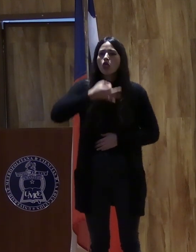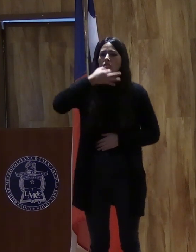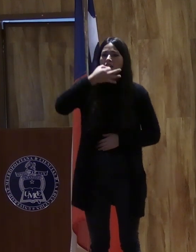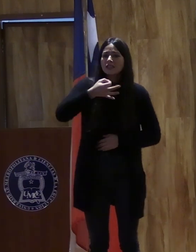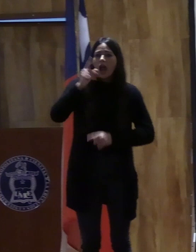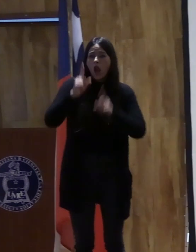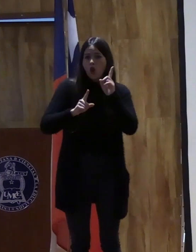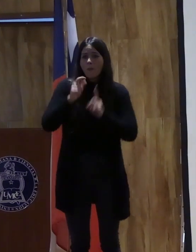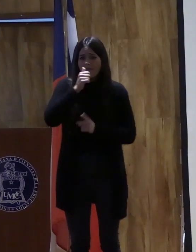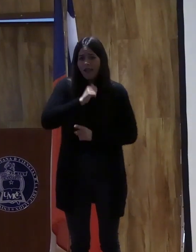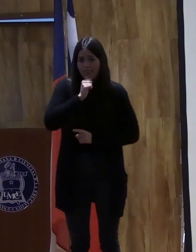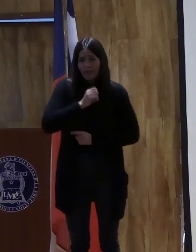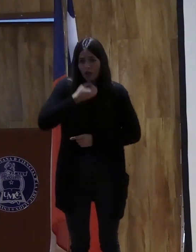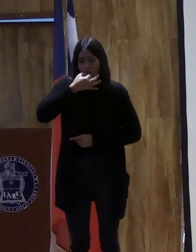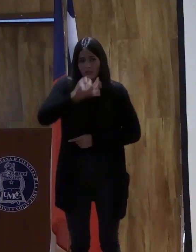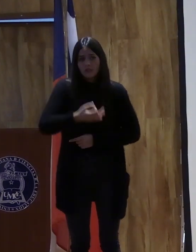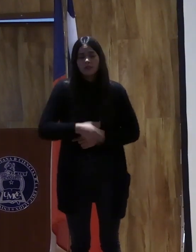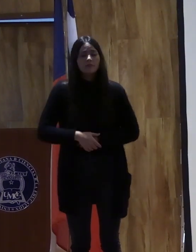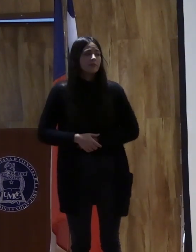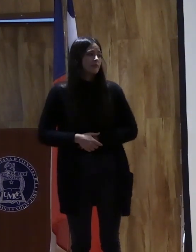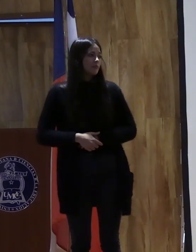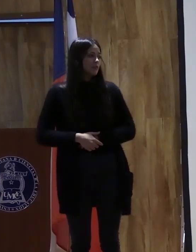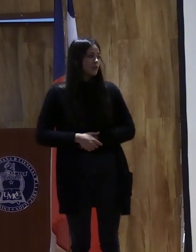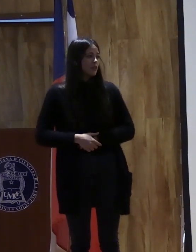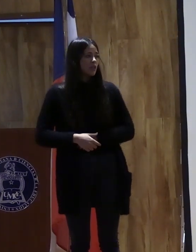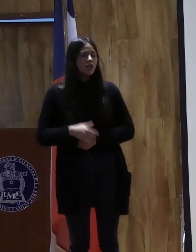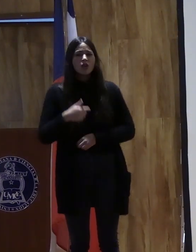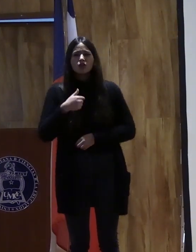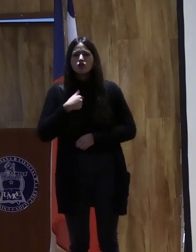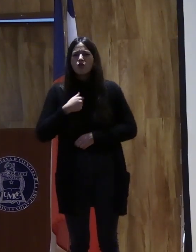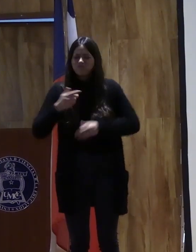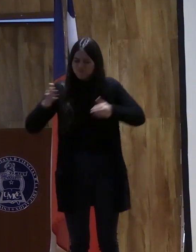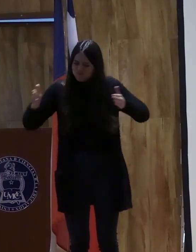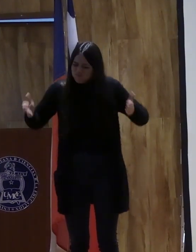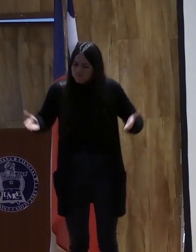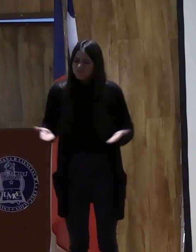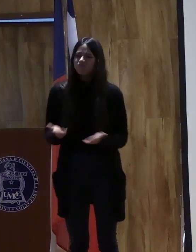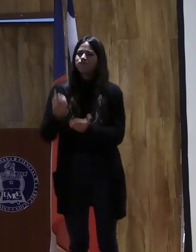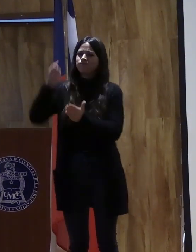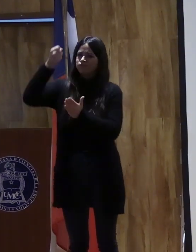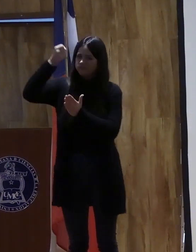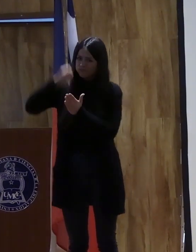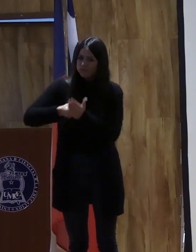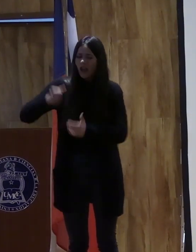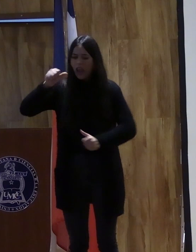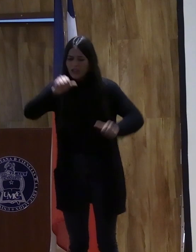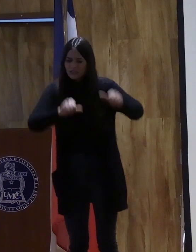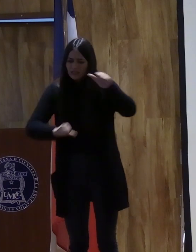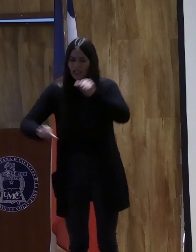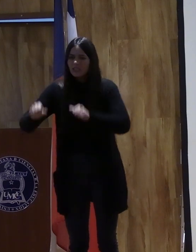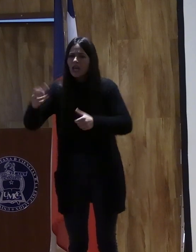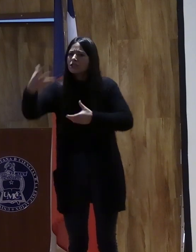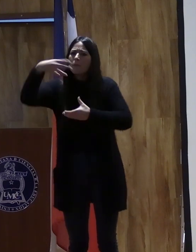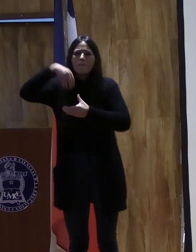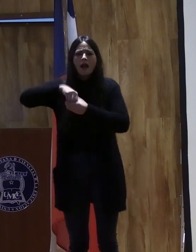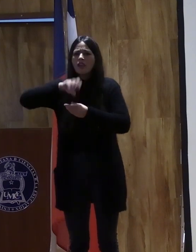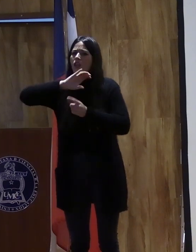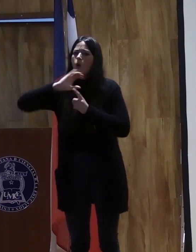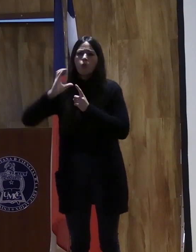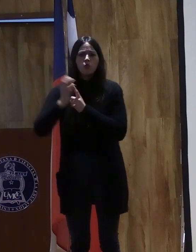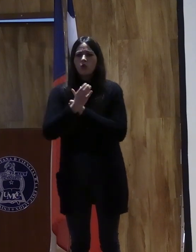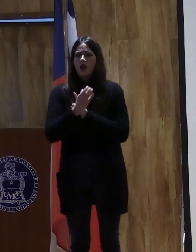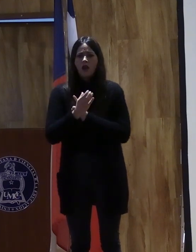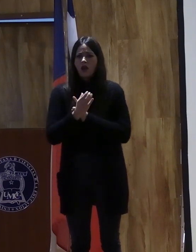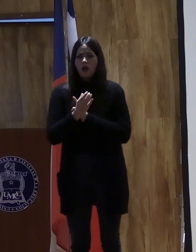no dije, y que yo reivindico que la ciencia es parte de la cultura,